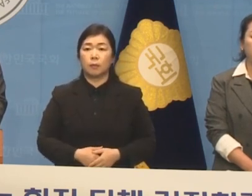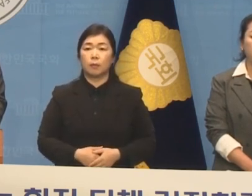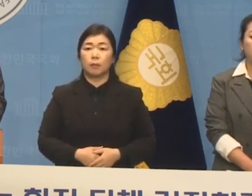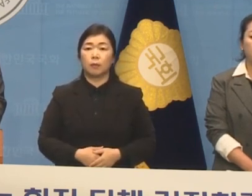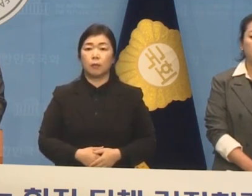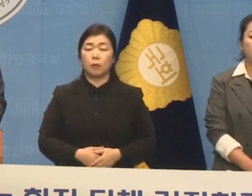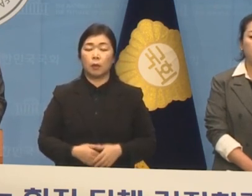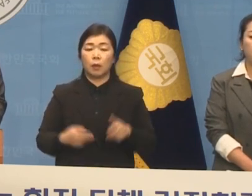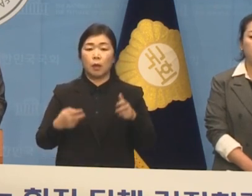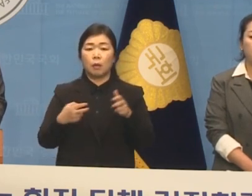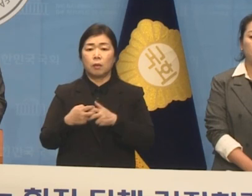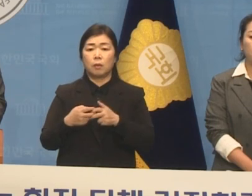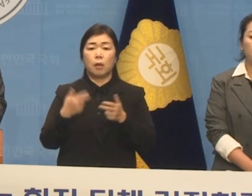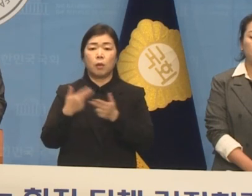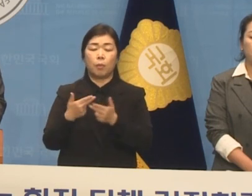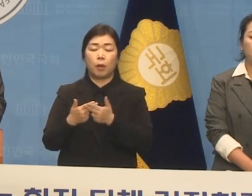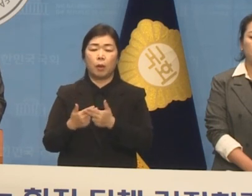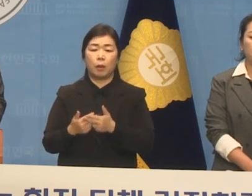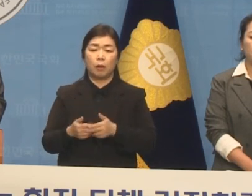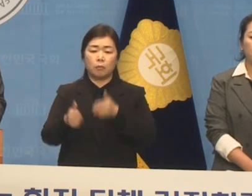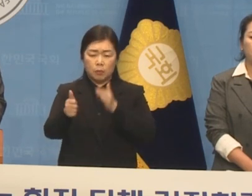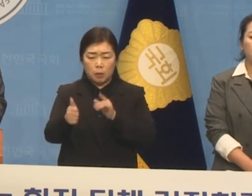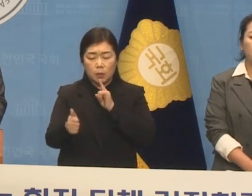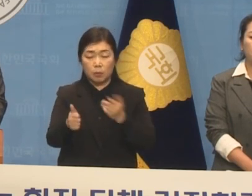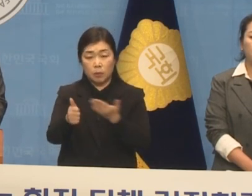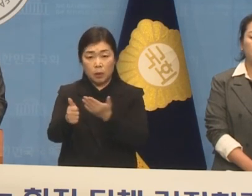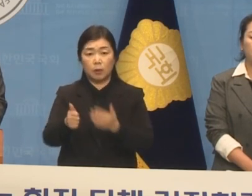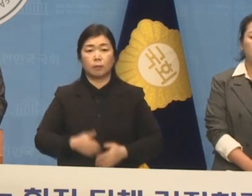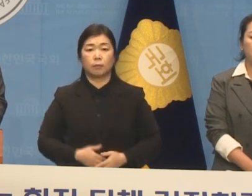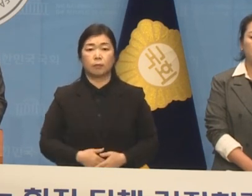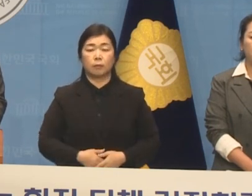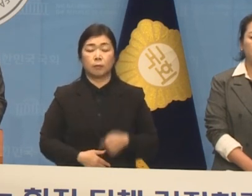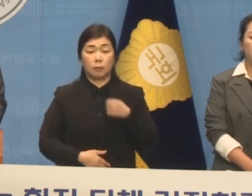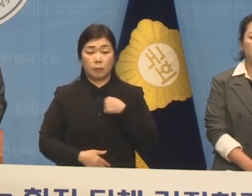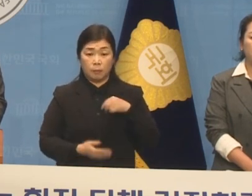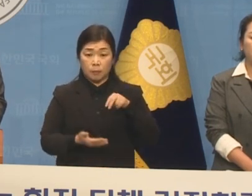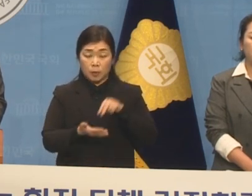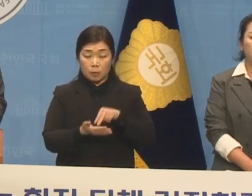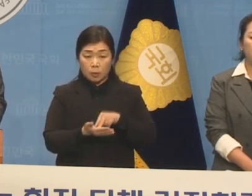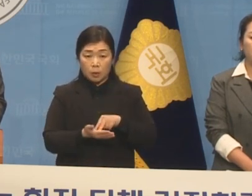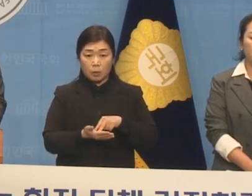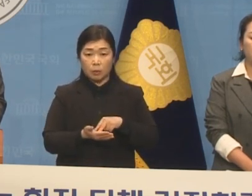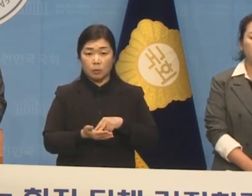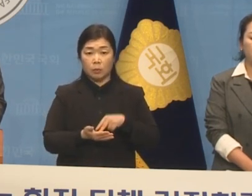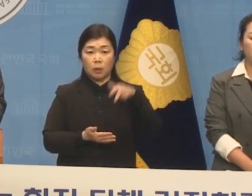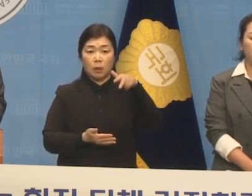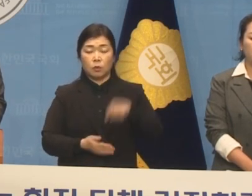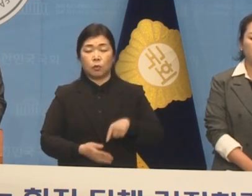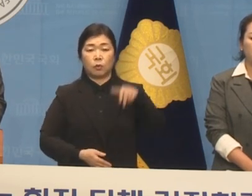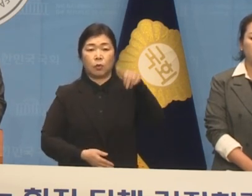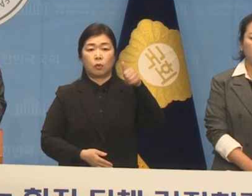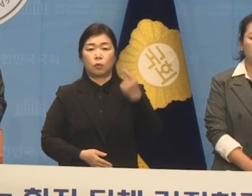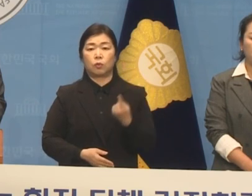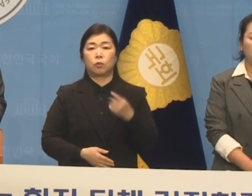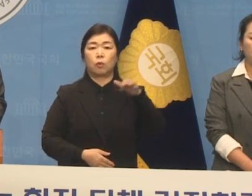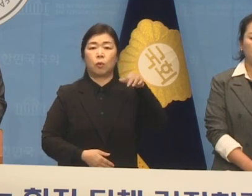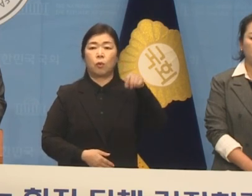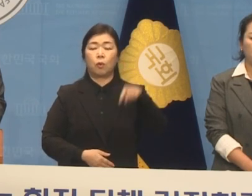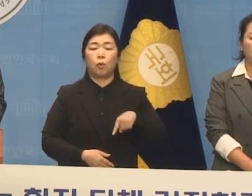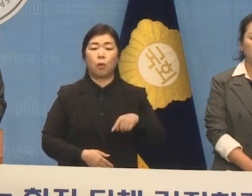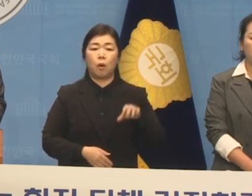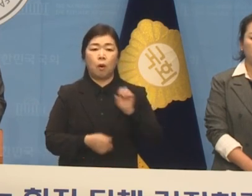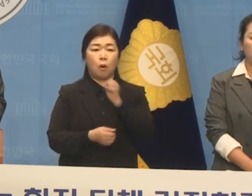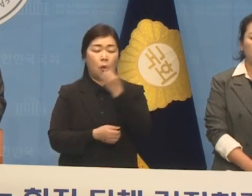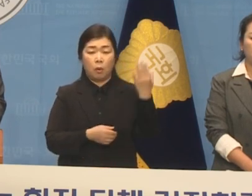의협 관계자분들께 고합니다. 저는 주수호 언론홍보위원장님의